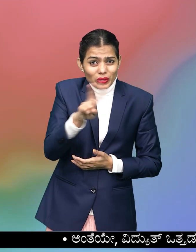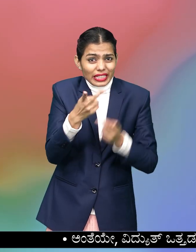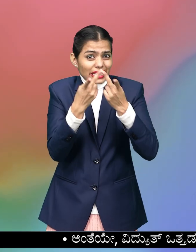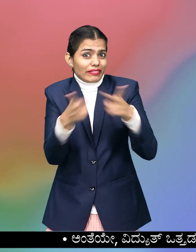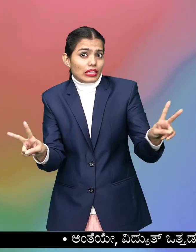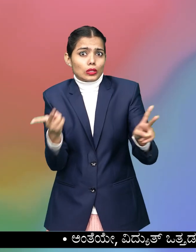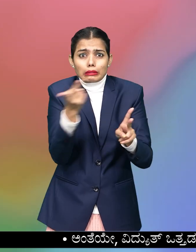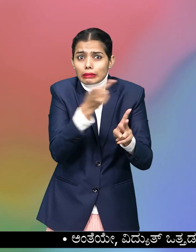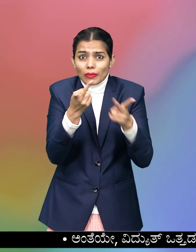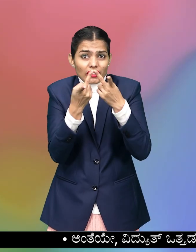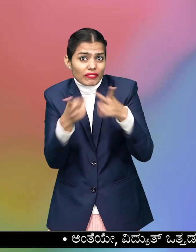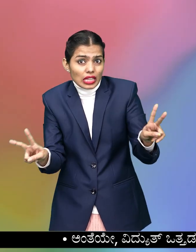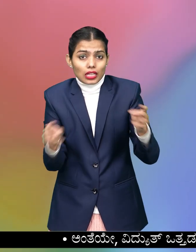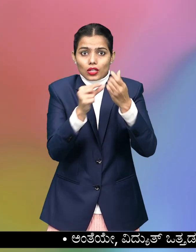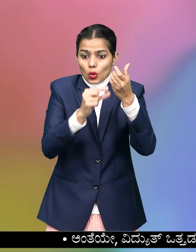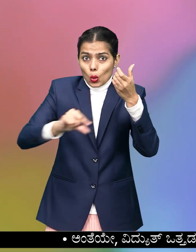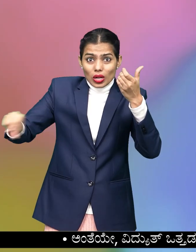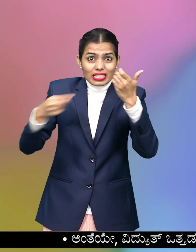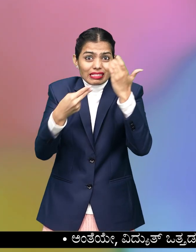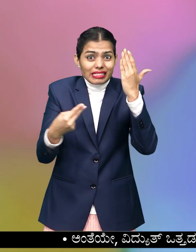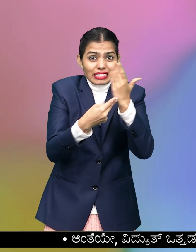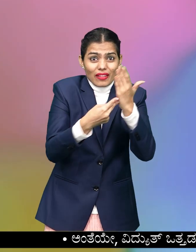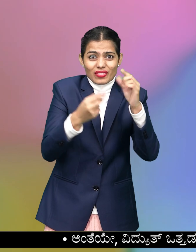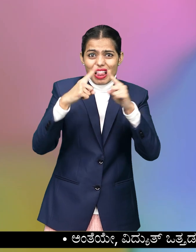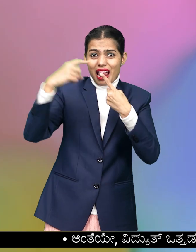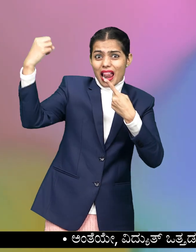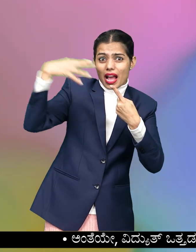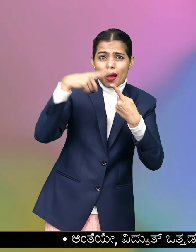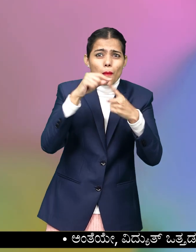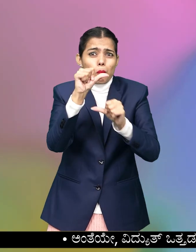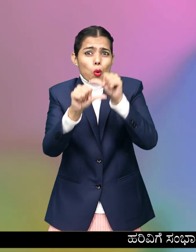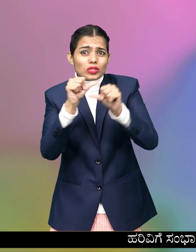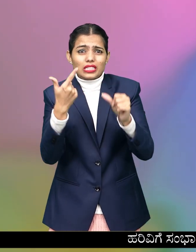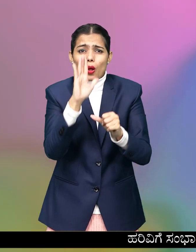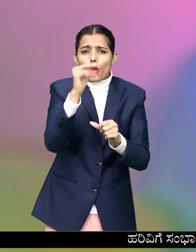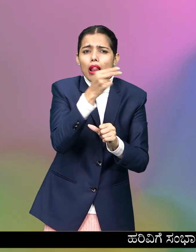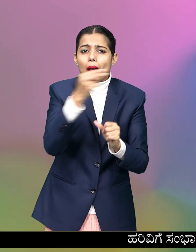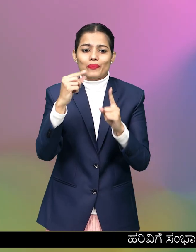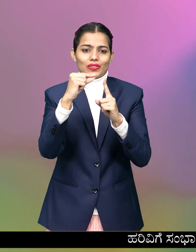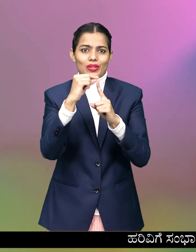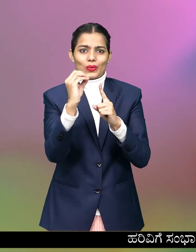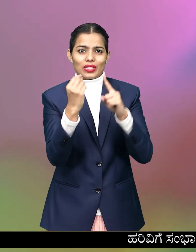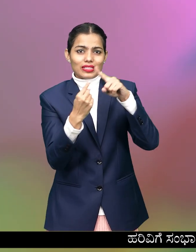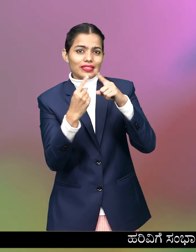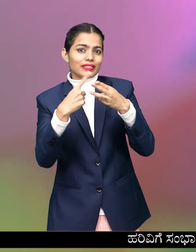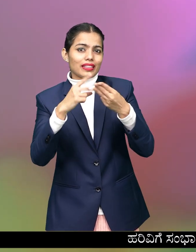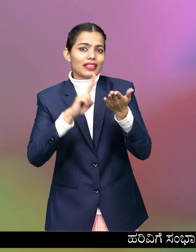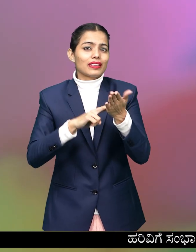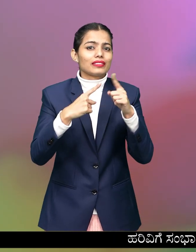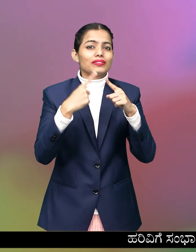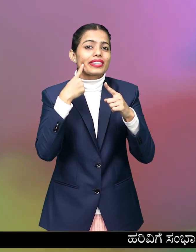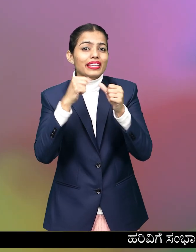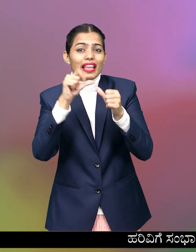ಅಂತೆಯೇ ವಿದ್ಯುತ್ ಒತ್ತಡದಲ್ಲಿನ ವ್ಯತ್ಯಾಸ ವಾಹಕದಲ್ಲಿನ ವಿದ್ಯುದಾವೇಶಗಳ ಹರಿವಿಗೆ ಸಂಭಾವ್ಯ ವ್ಯತ್ಯಾಸ